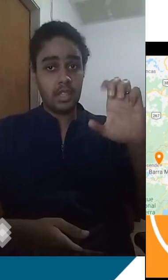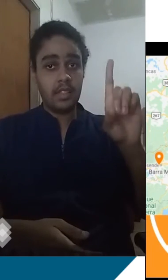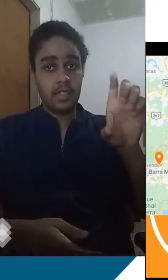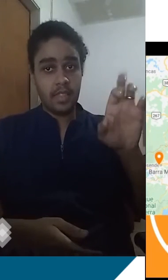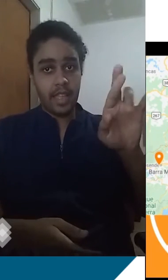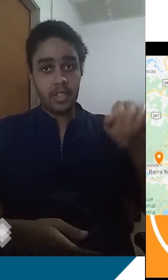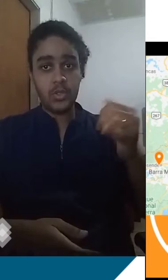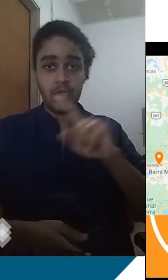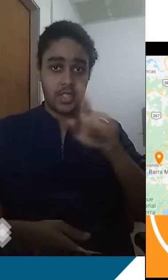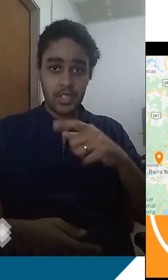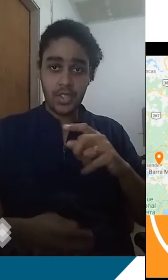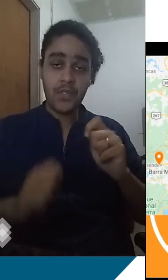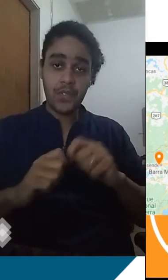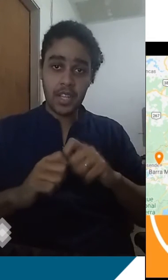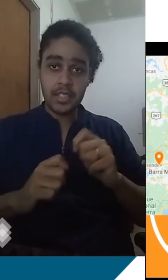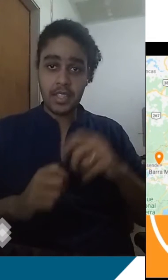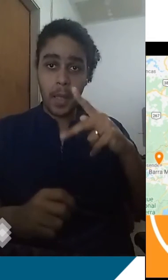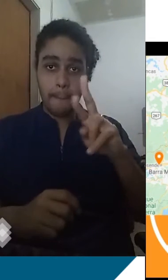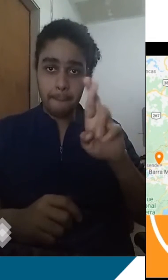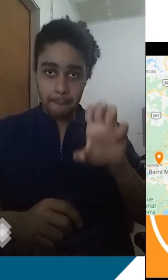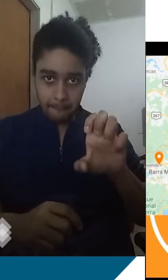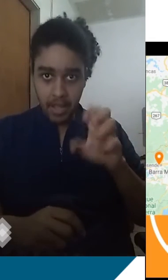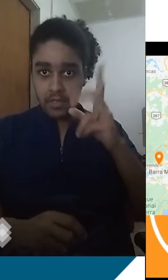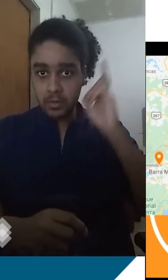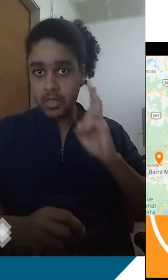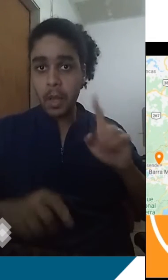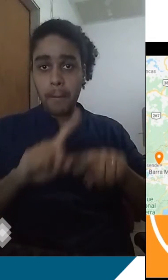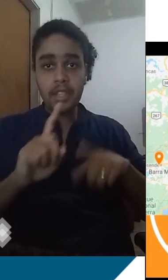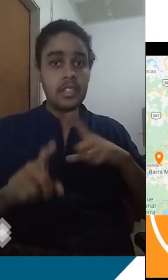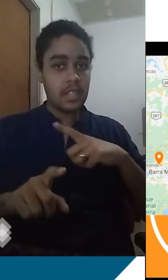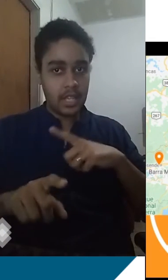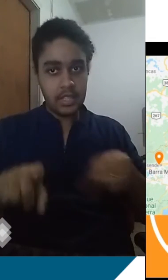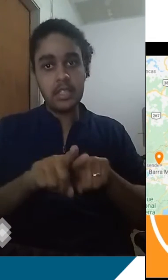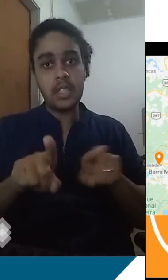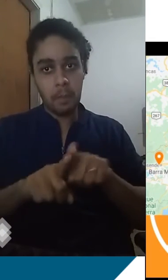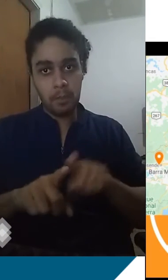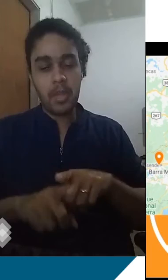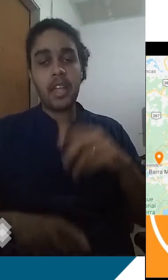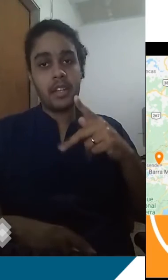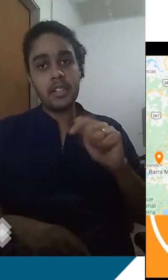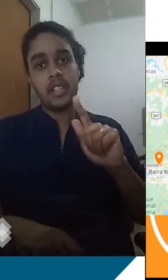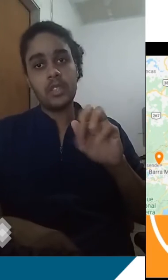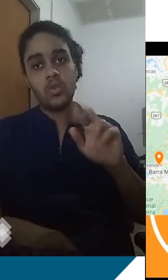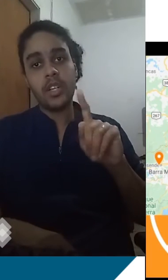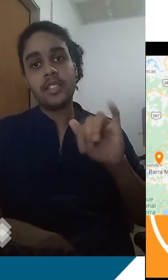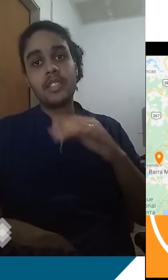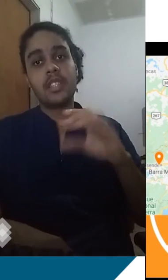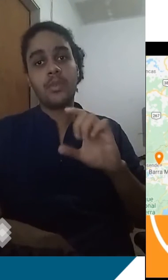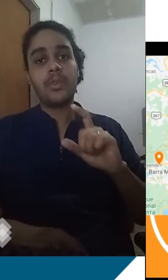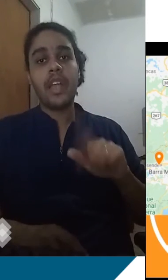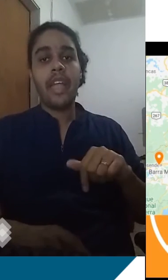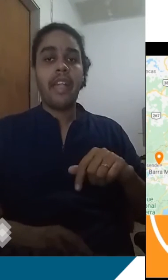graduação do CEDERJ. Então vocês fazem o pré-vestibular, mas também a Fundação CCERJ oferece graduação. Ela tem uma